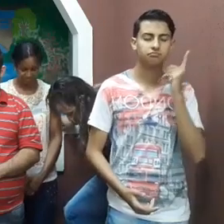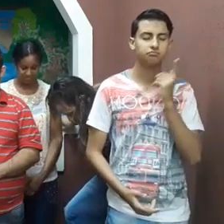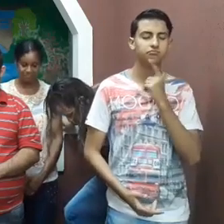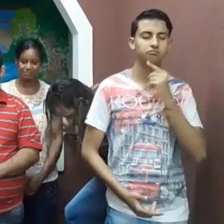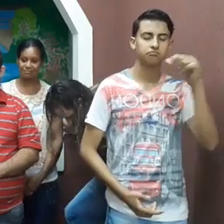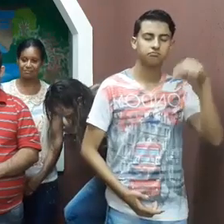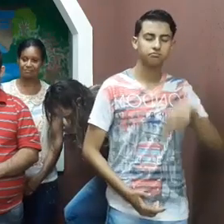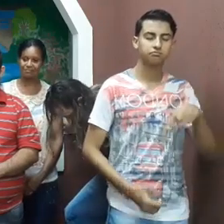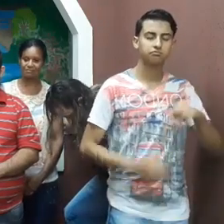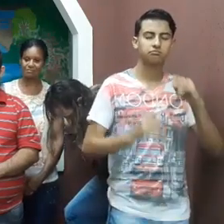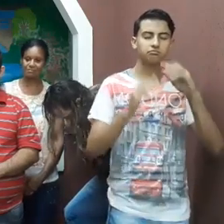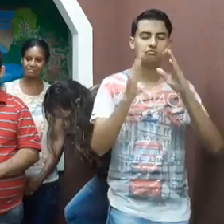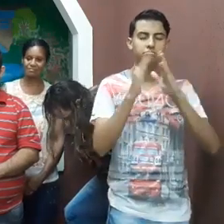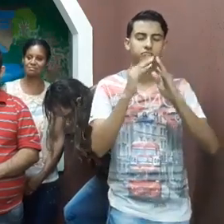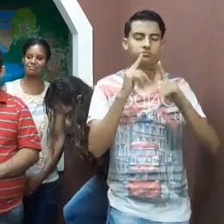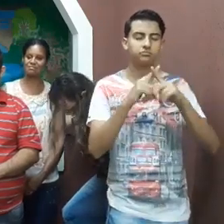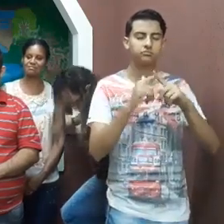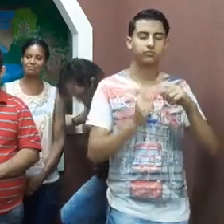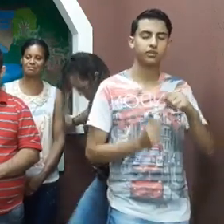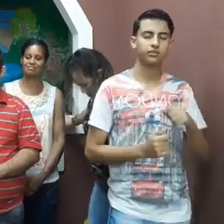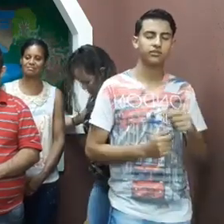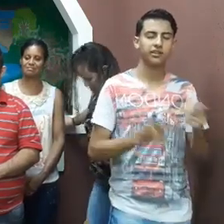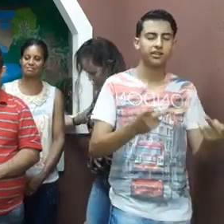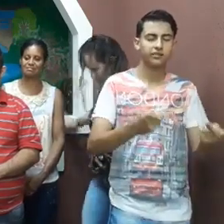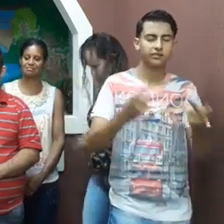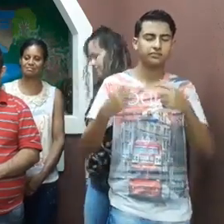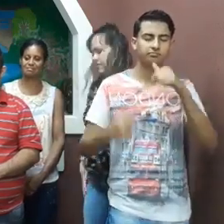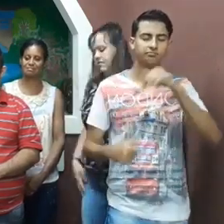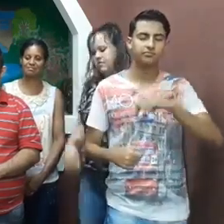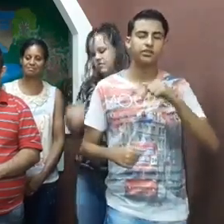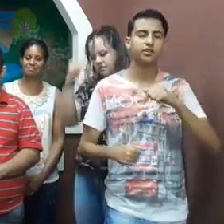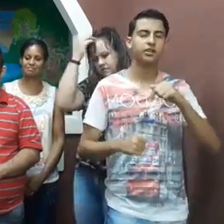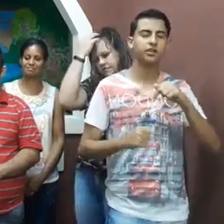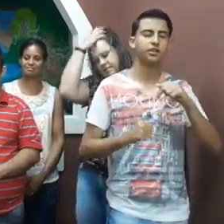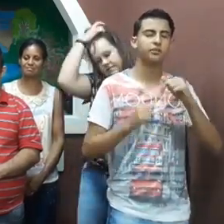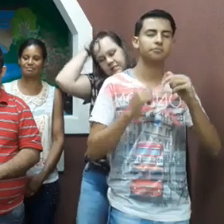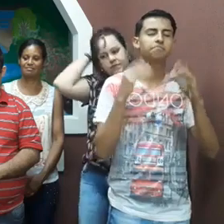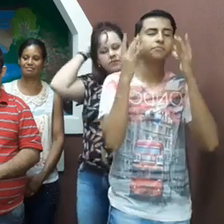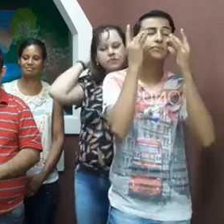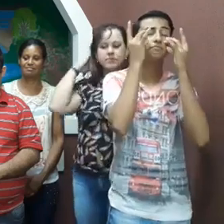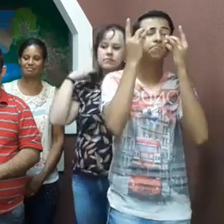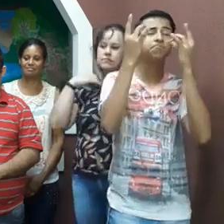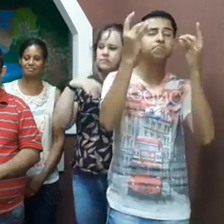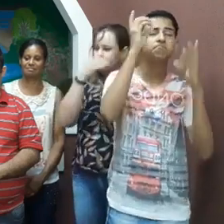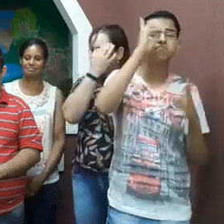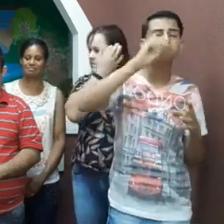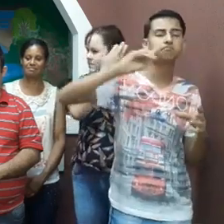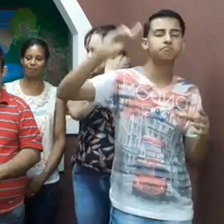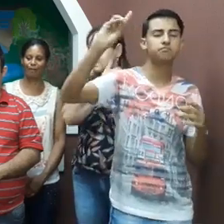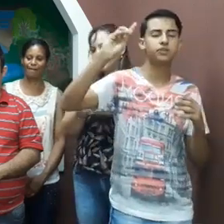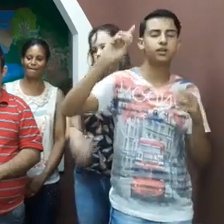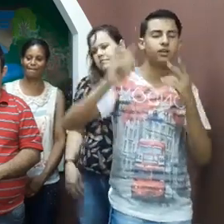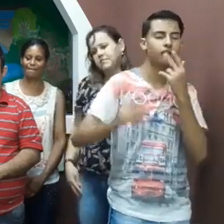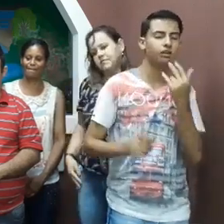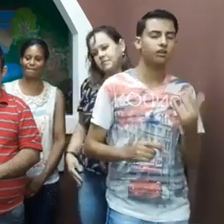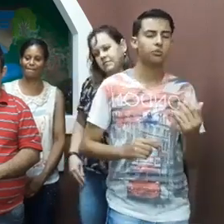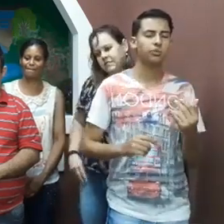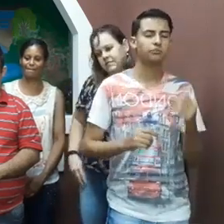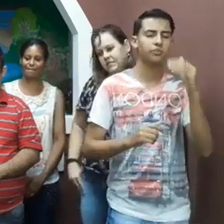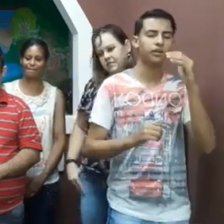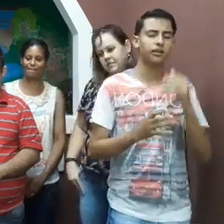estão aqui na igreja, Pai. Aqui eles vieram, ó Deus, para ouvir a Tua palavra, Pai, através da Sua língua de